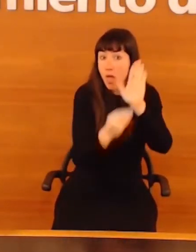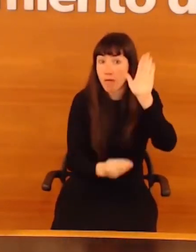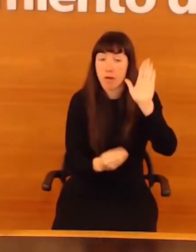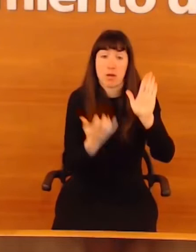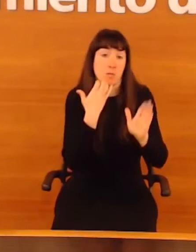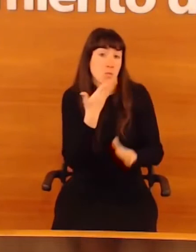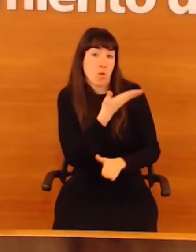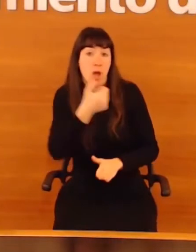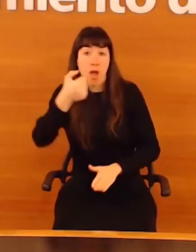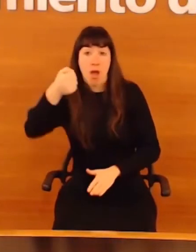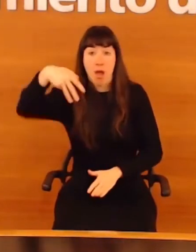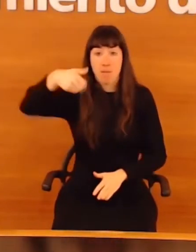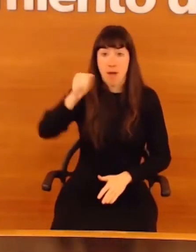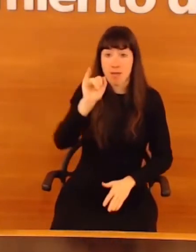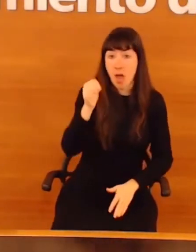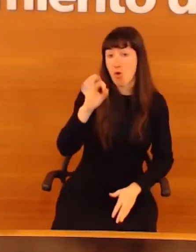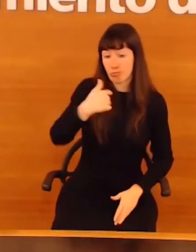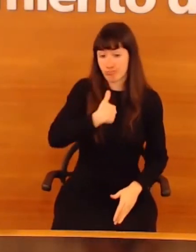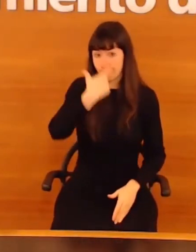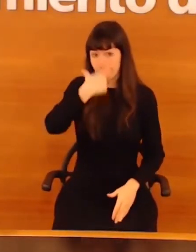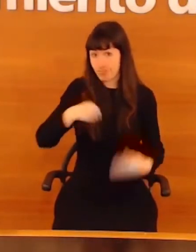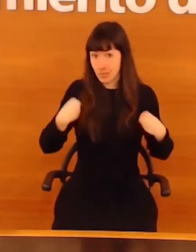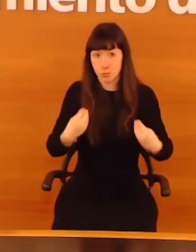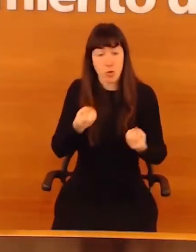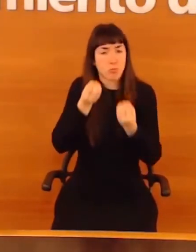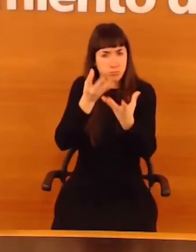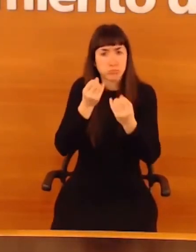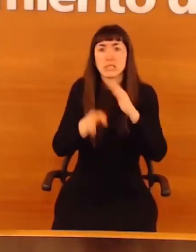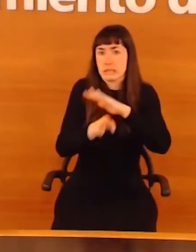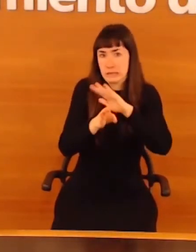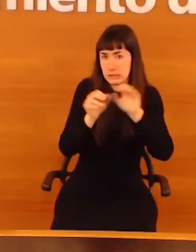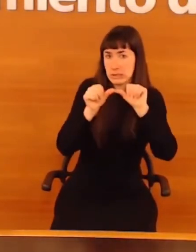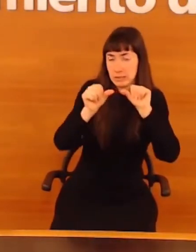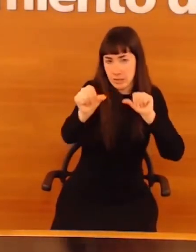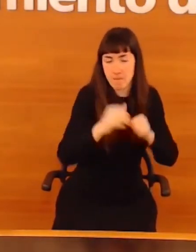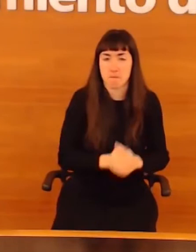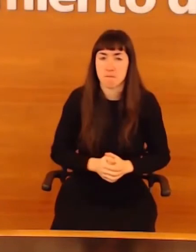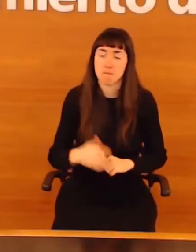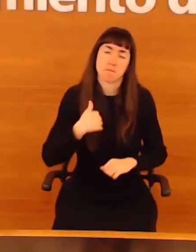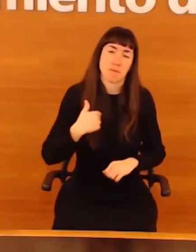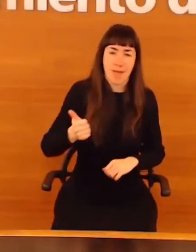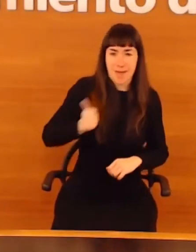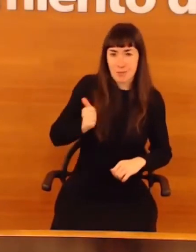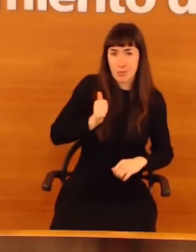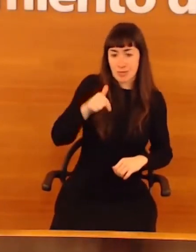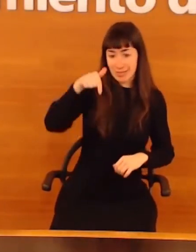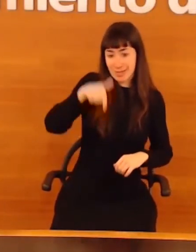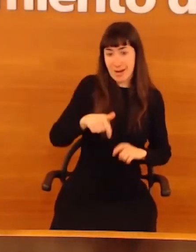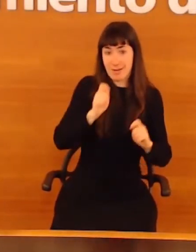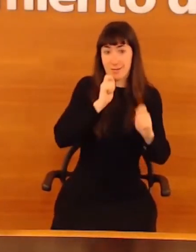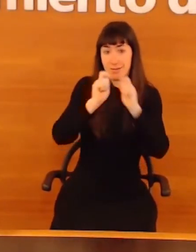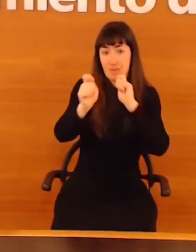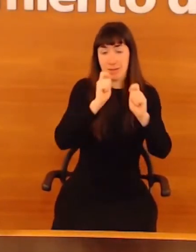Castro como yo mismo les hemos pasado a comentar. Quisiera aprovechar esta última rueda de